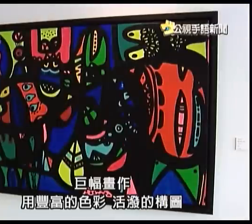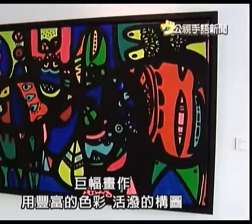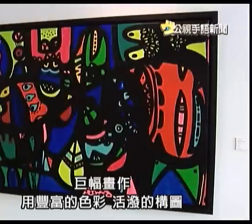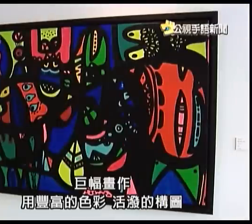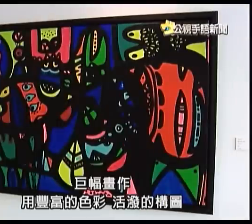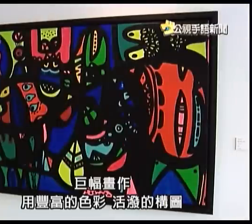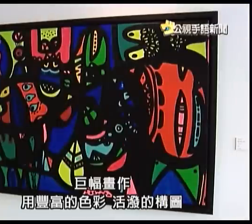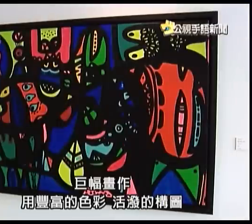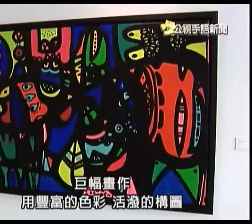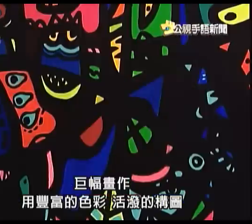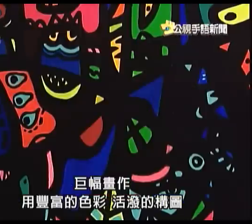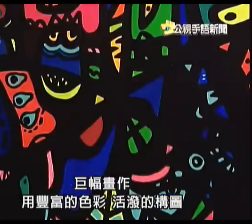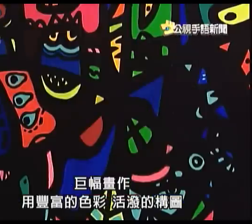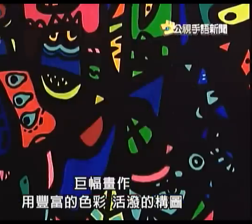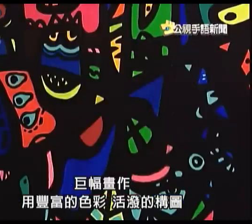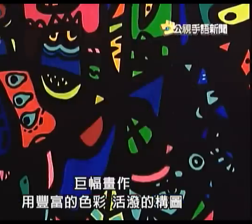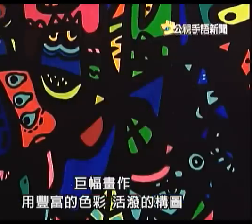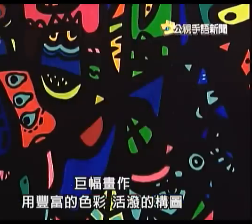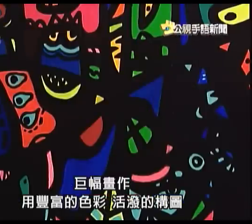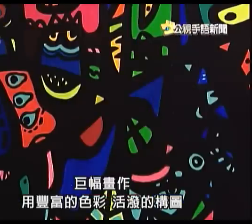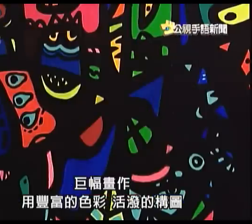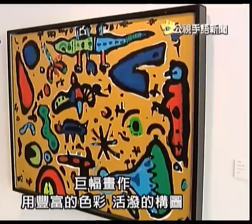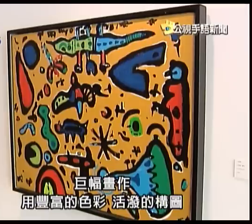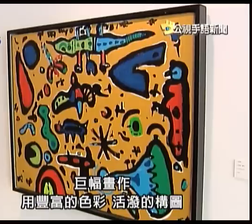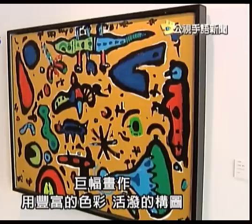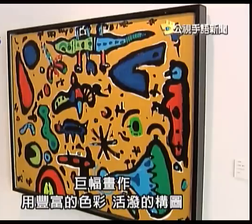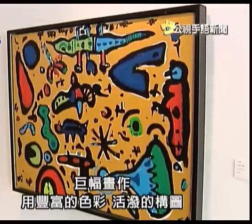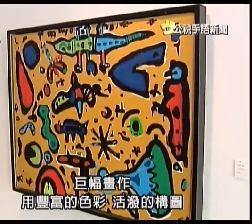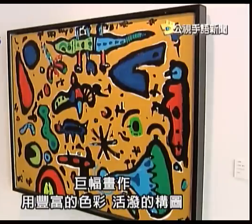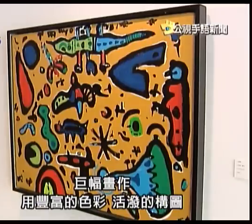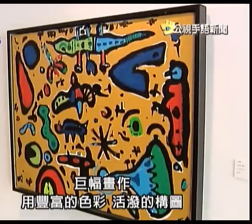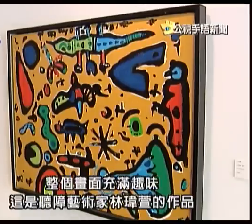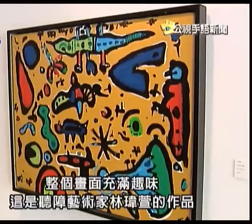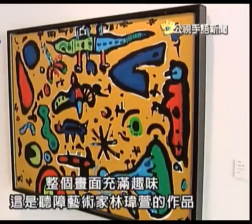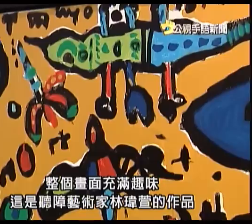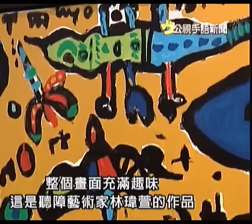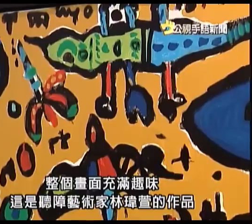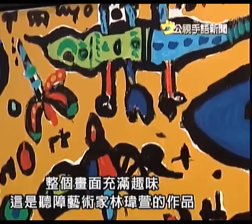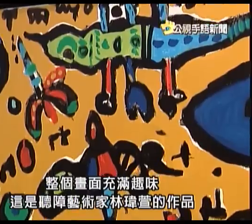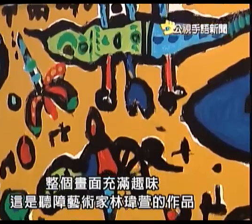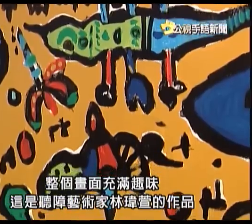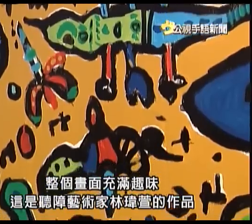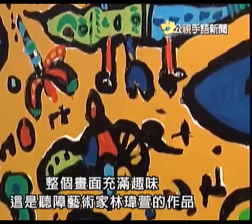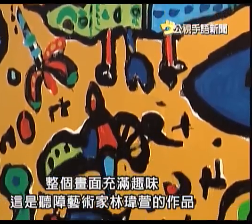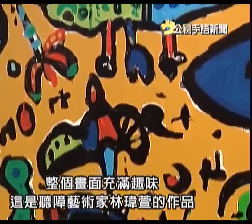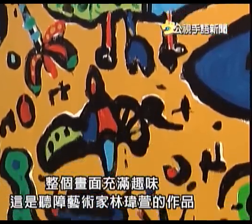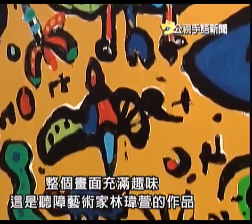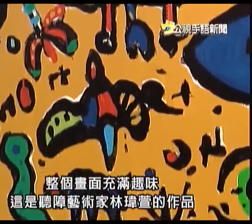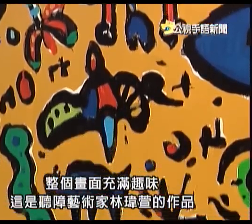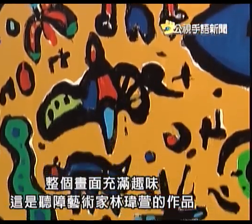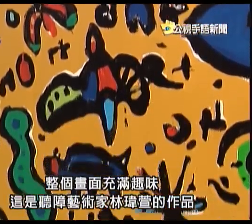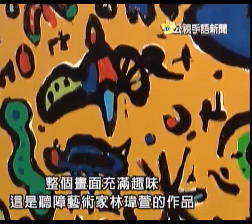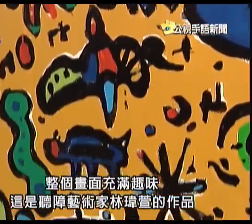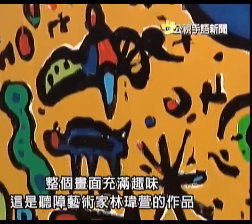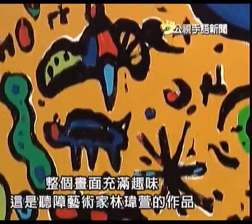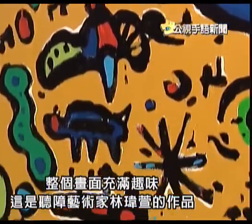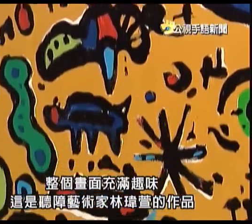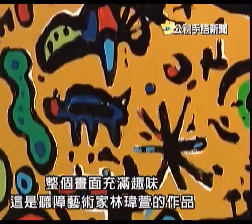巨幅画作用丰富的色彩、活泼的构图，整个画面充满趣味。这是听障艺术家林伟轩的作